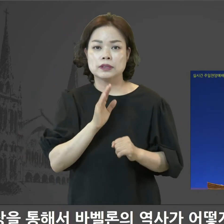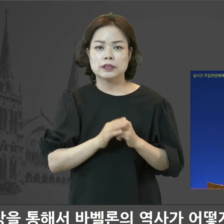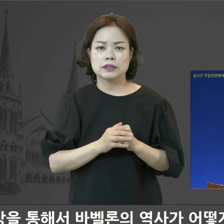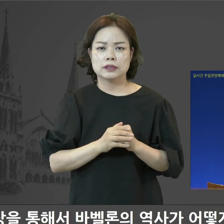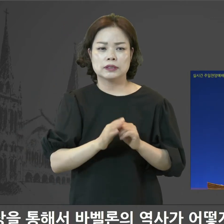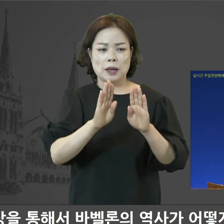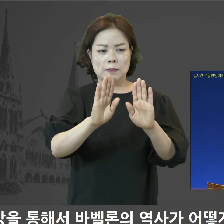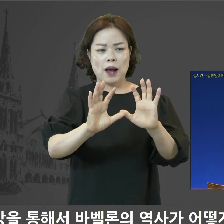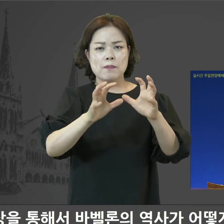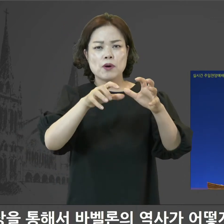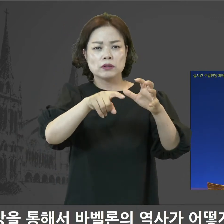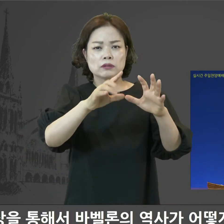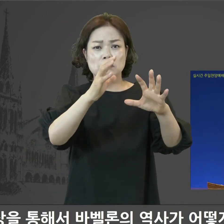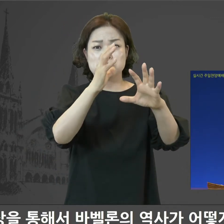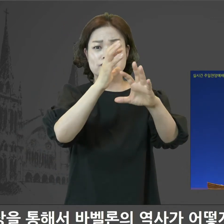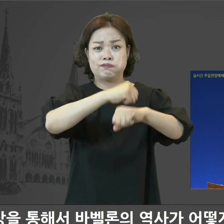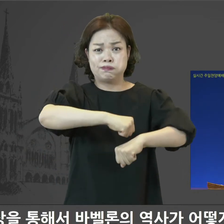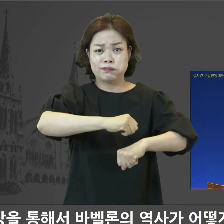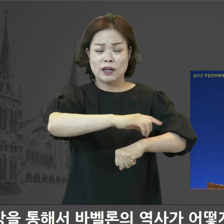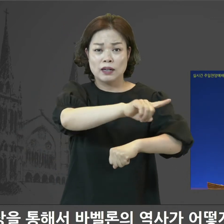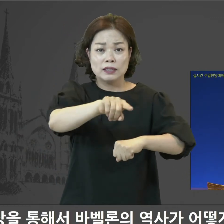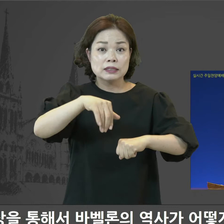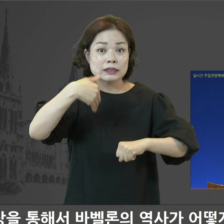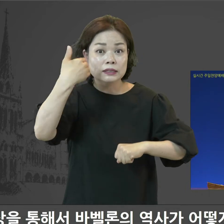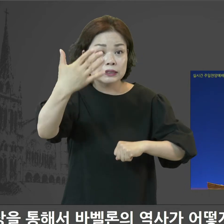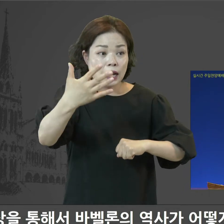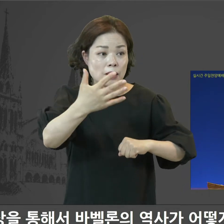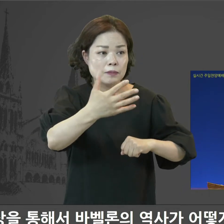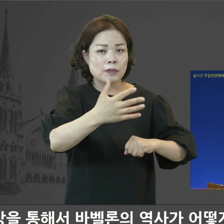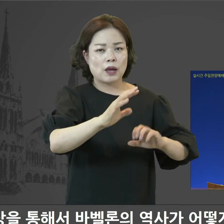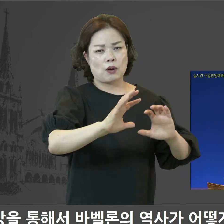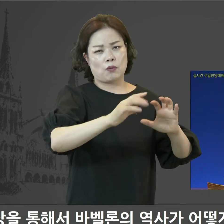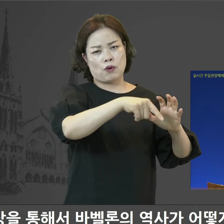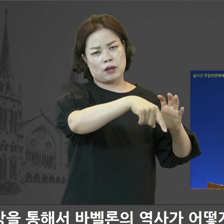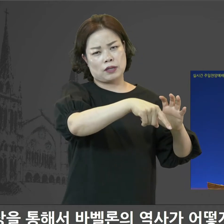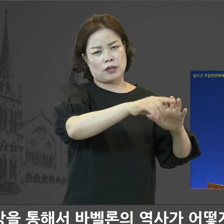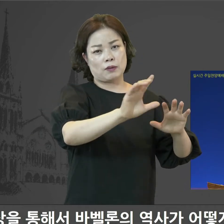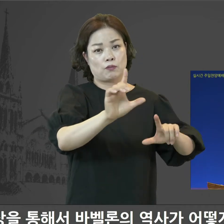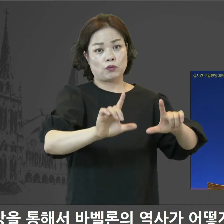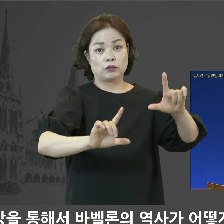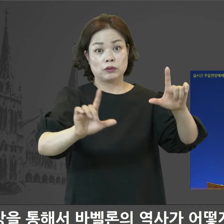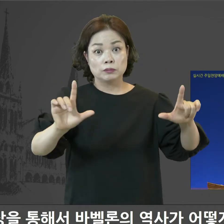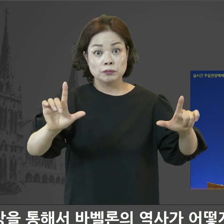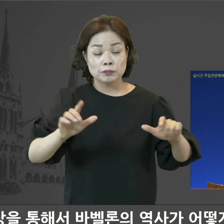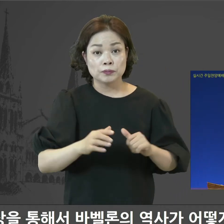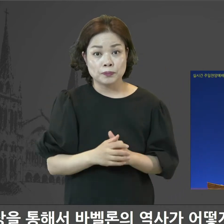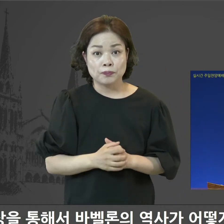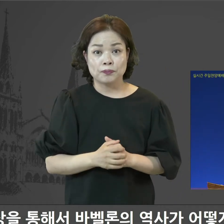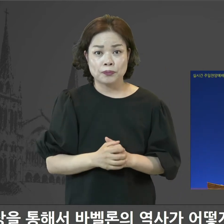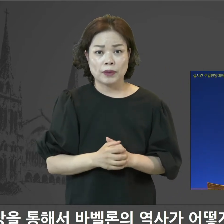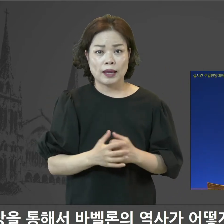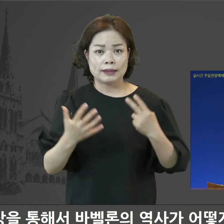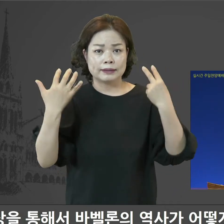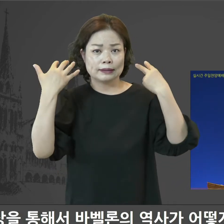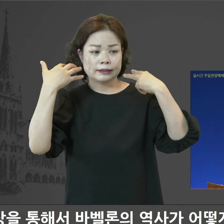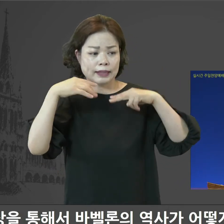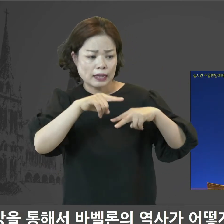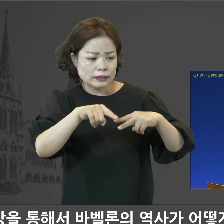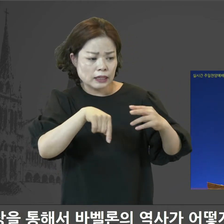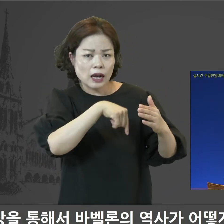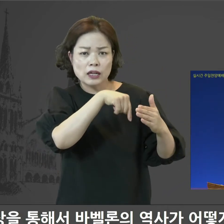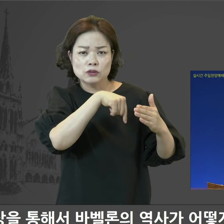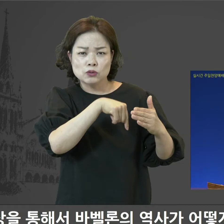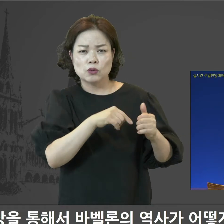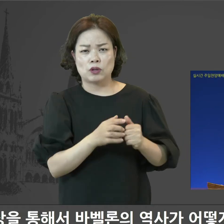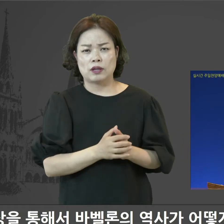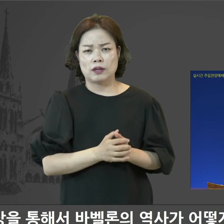그 바벨론 제국이 무너지고 그 다음 제국에서의 모습입니다. 그러니 다니엘의 심령